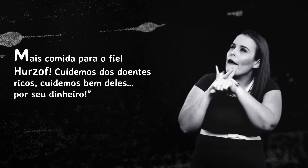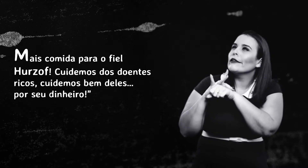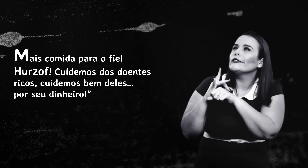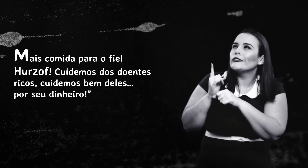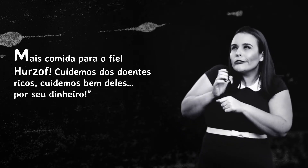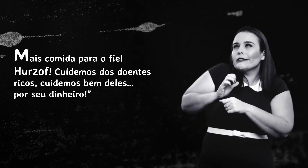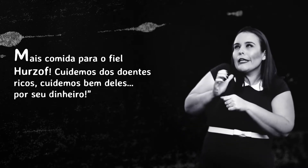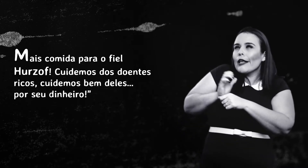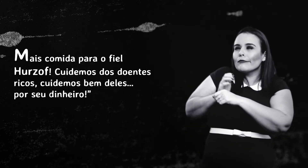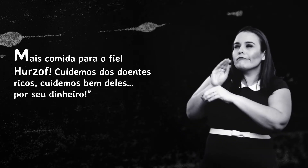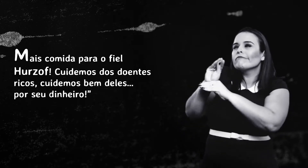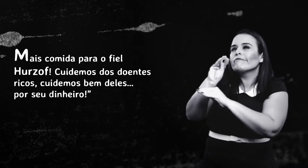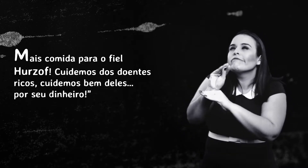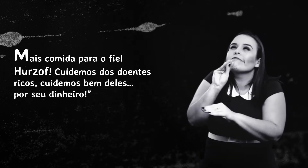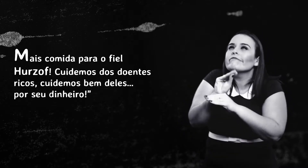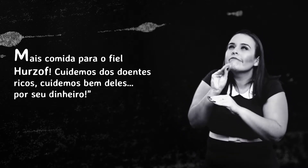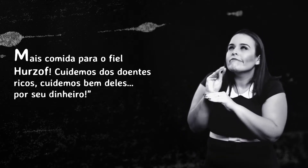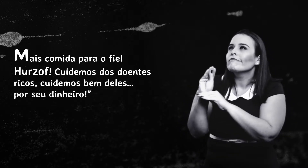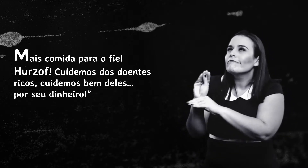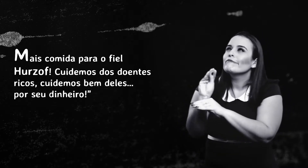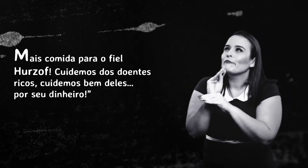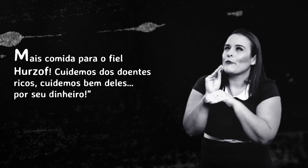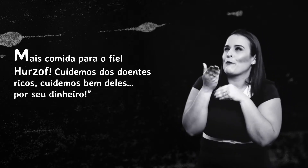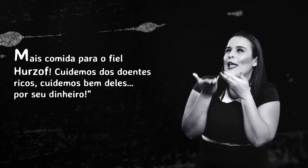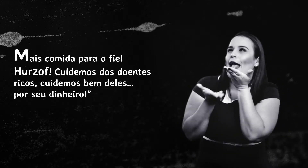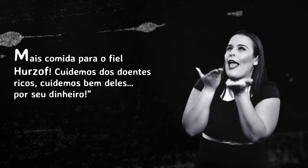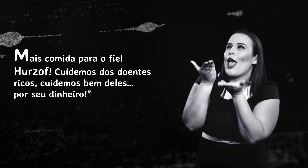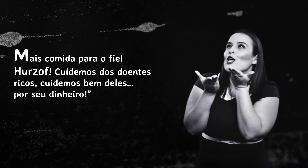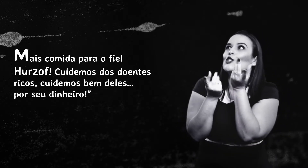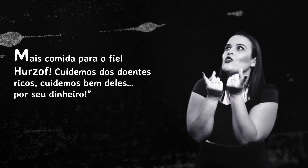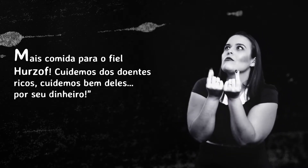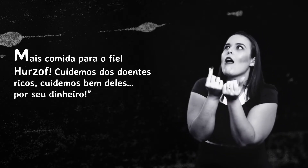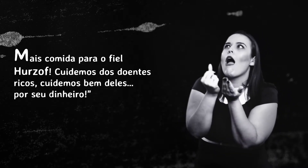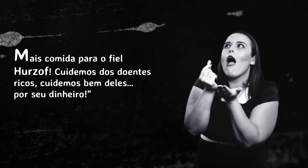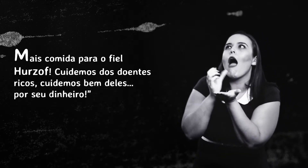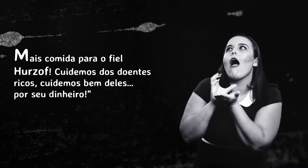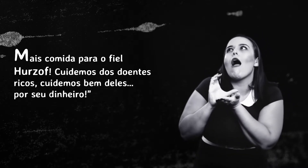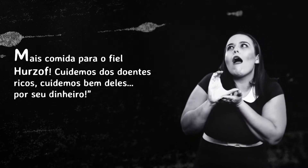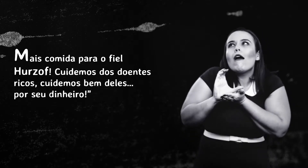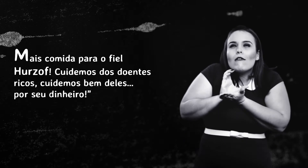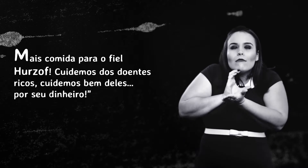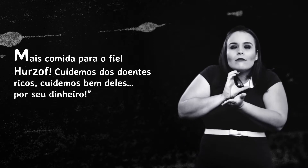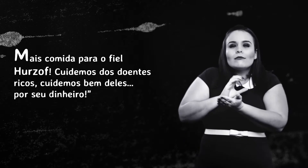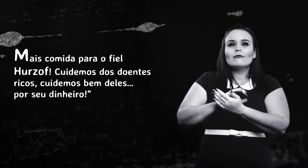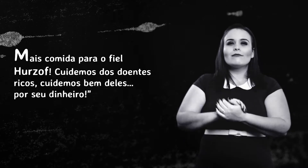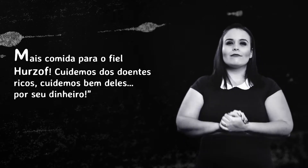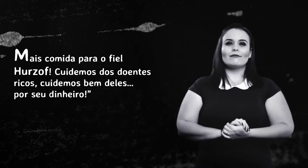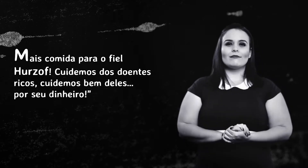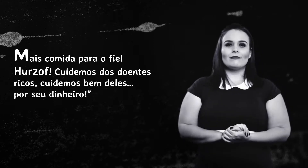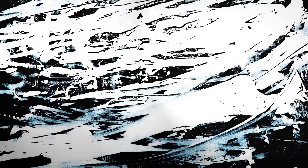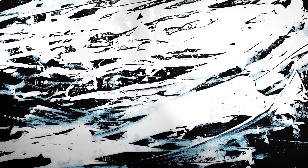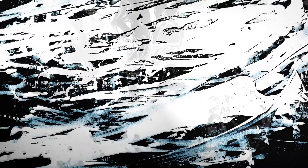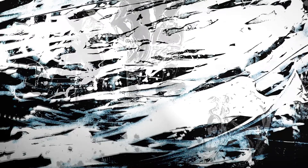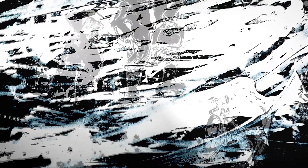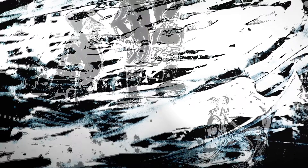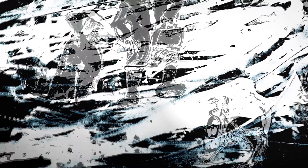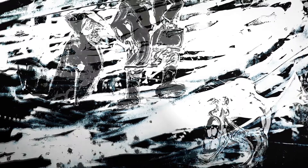dos doentes ricos, cuidemos bem deles, por seu dinheiro." Hurzov à frente com a lanterna